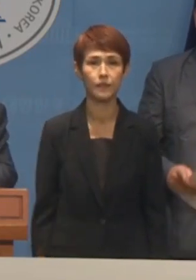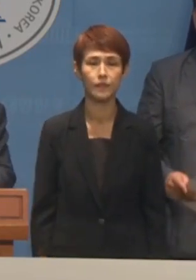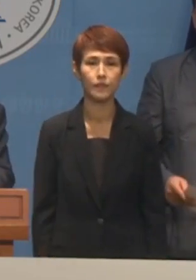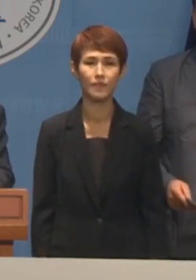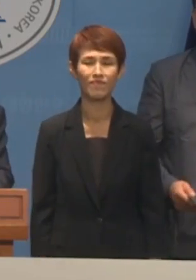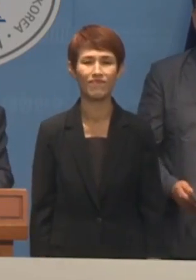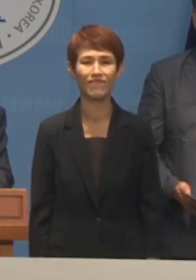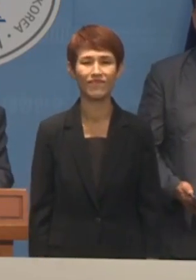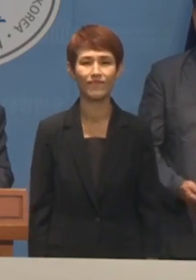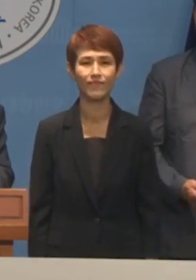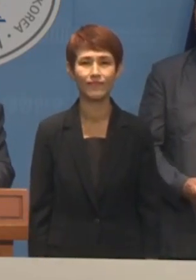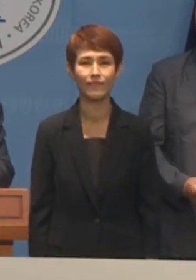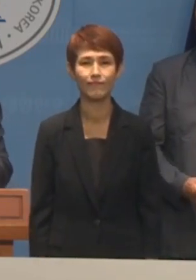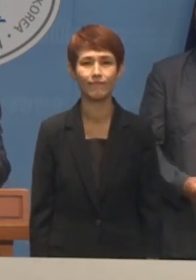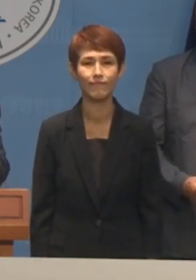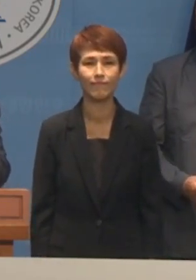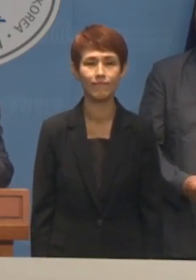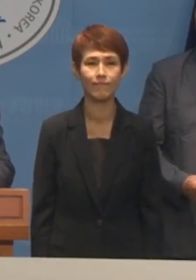인권위원장이었습니다.